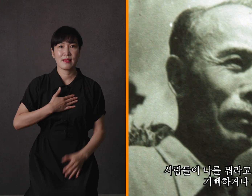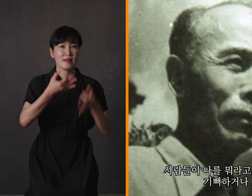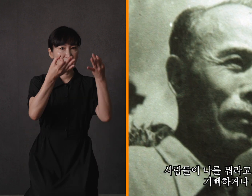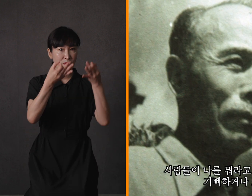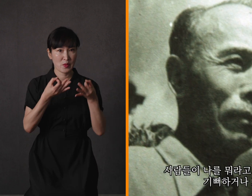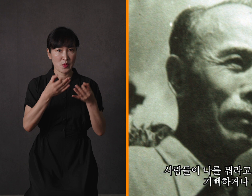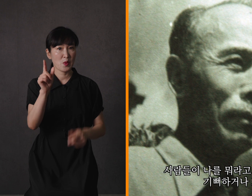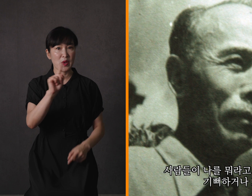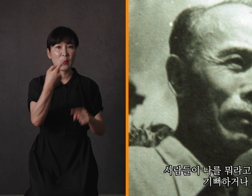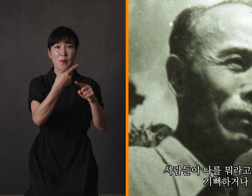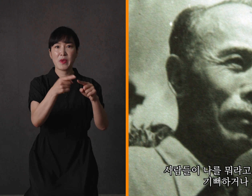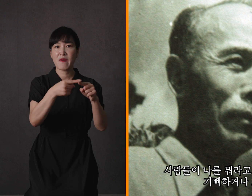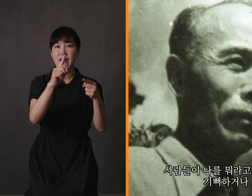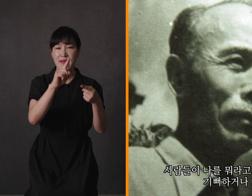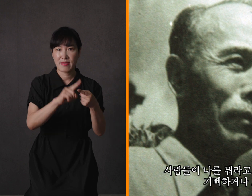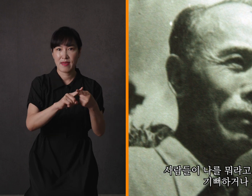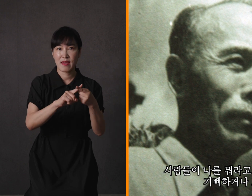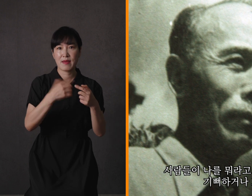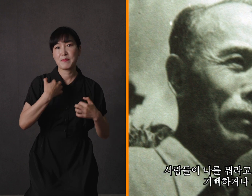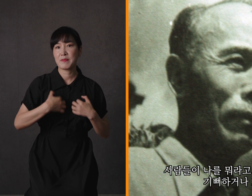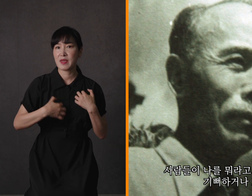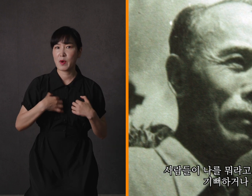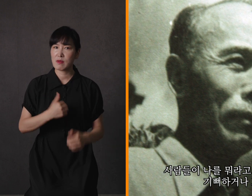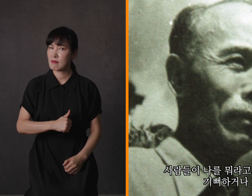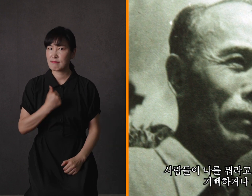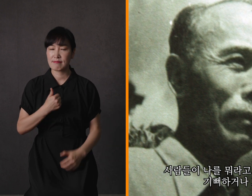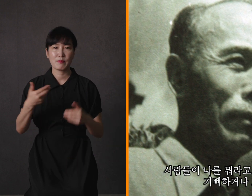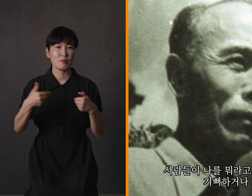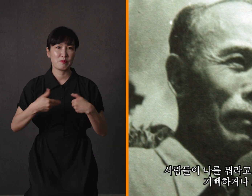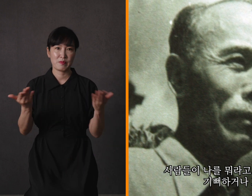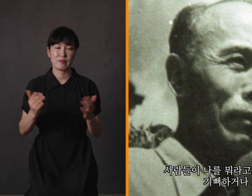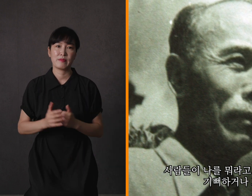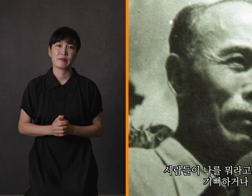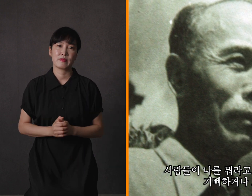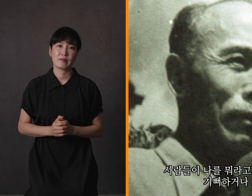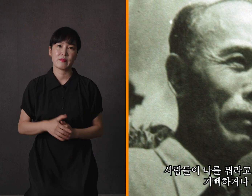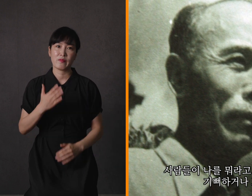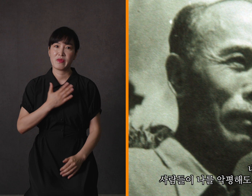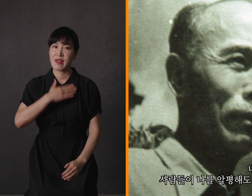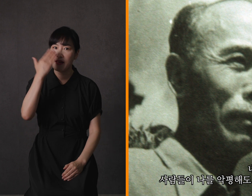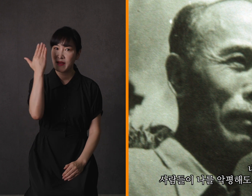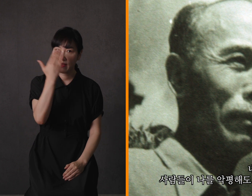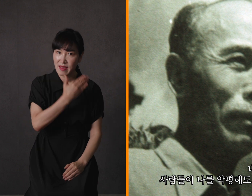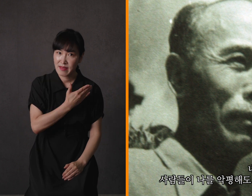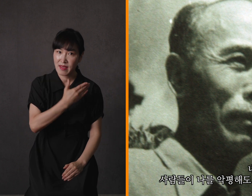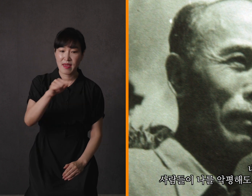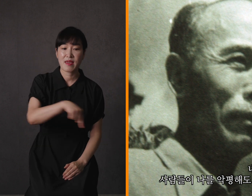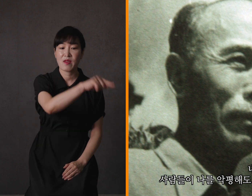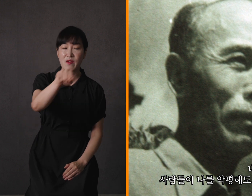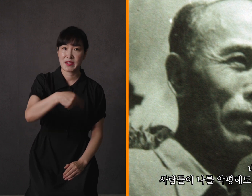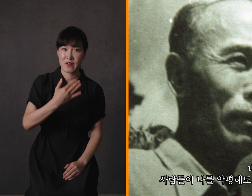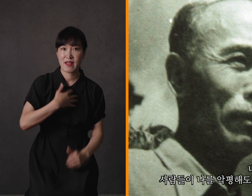사람들이 나를 뭐라고 평하든지 거기에 대해 기뻐하거나 노여워할 필요가 없다. 내가 정당한